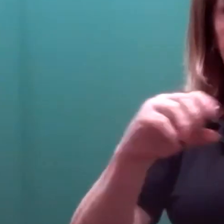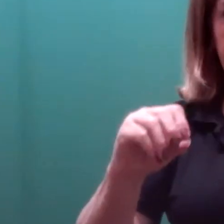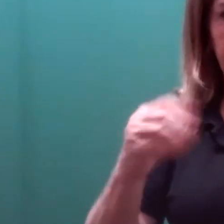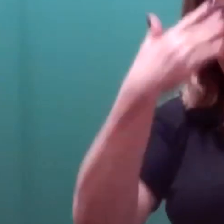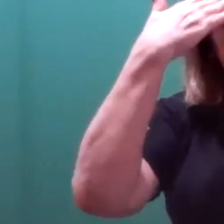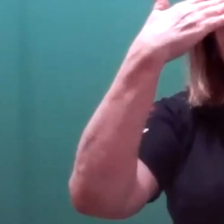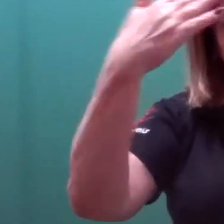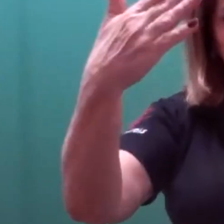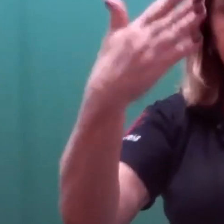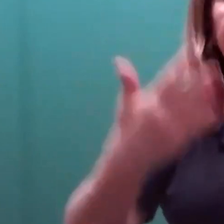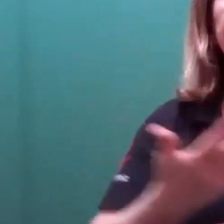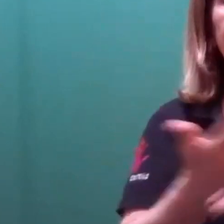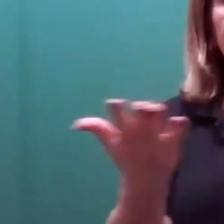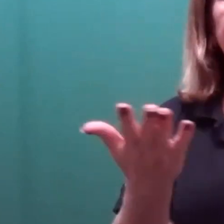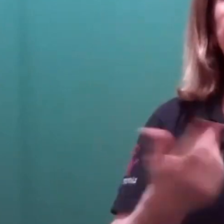pela sua apresentação.